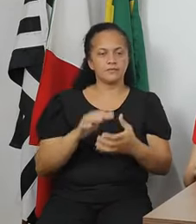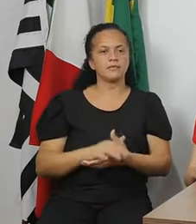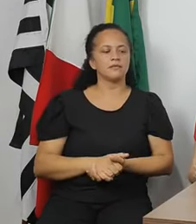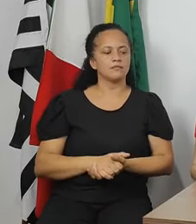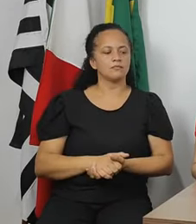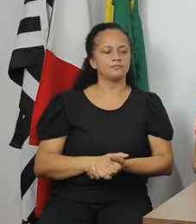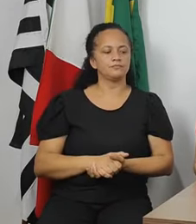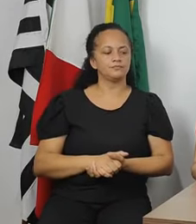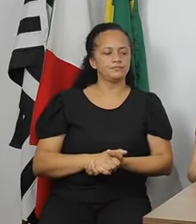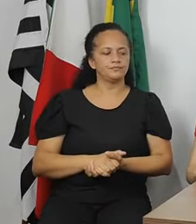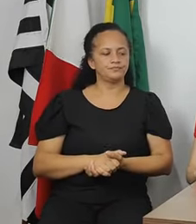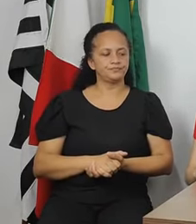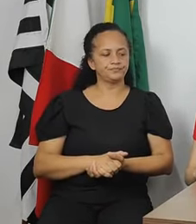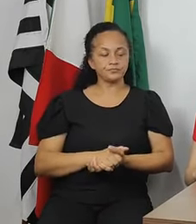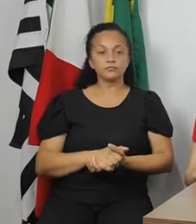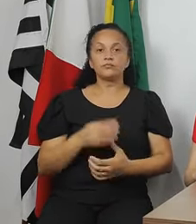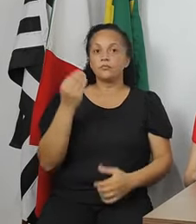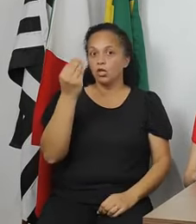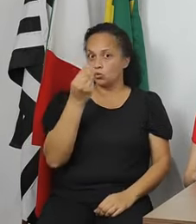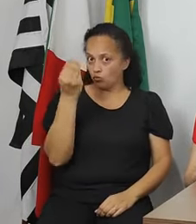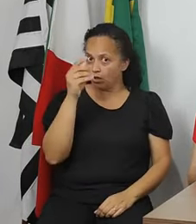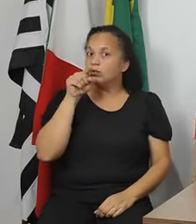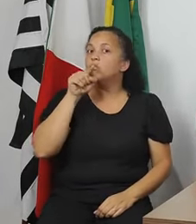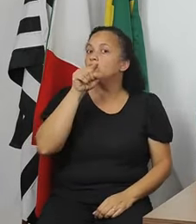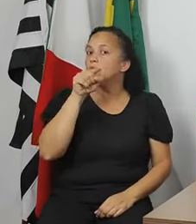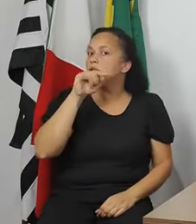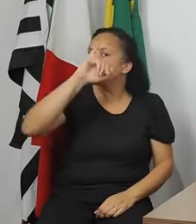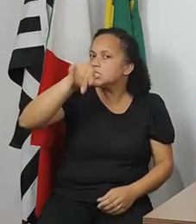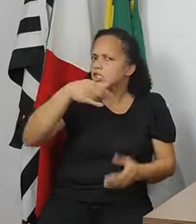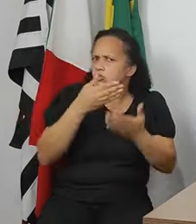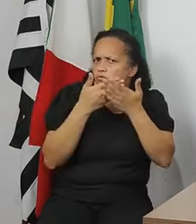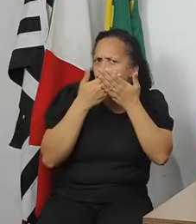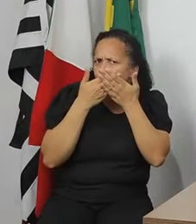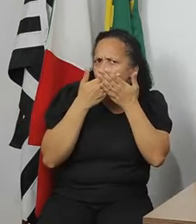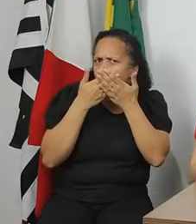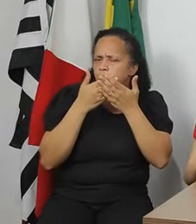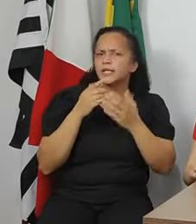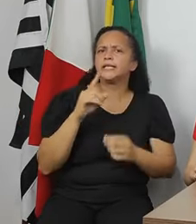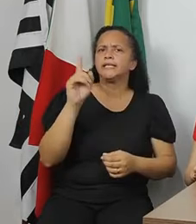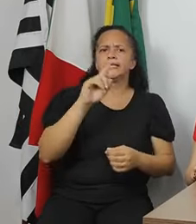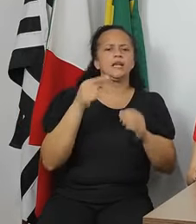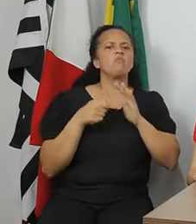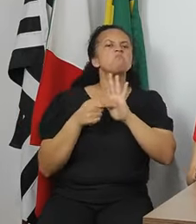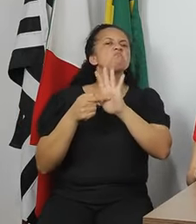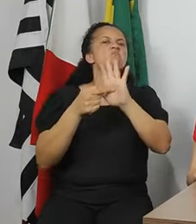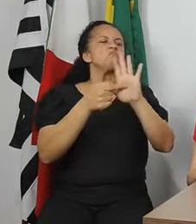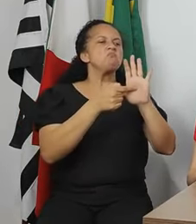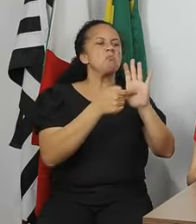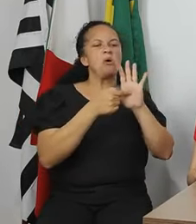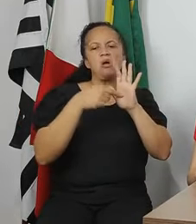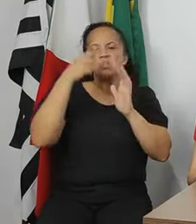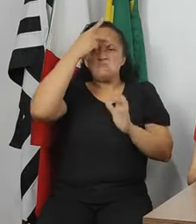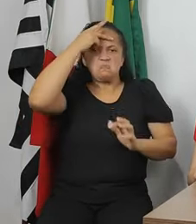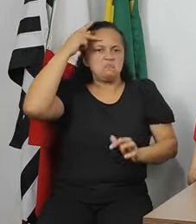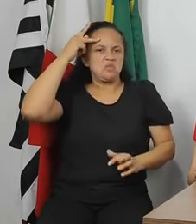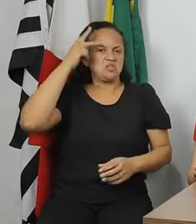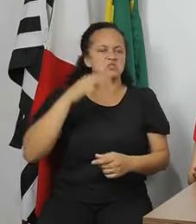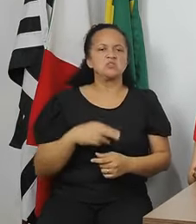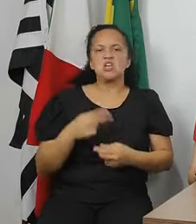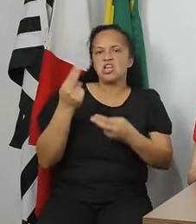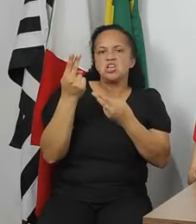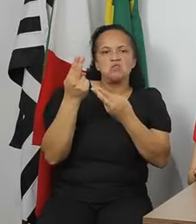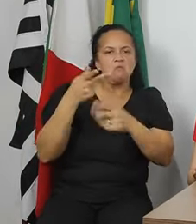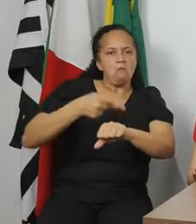E quando jejuardes, não vos mostreis contristados como os hipócritas,